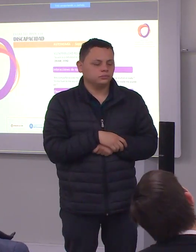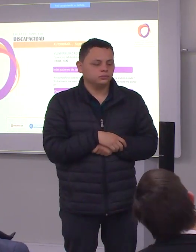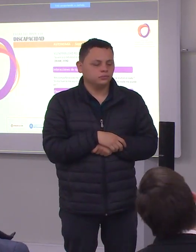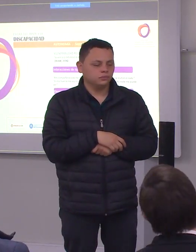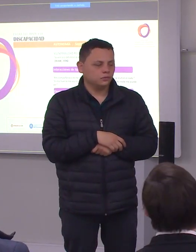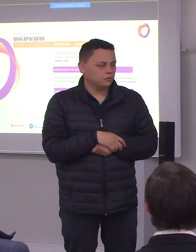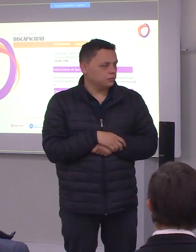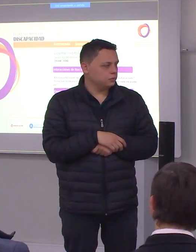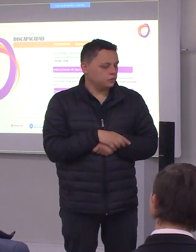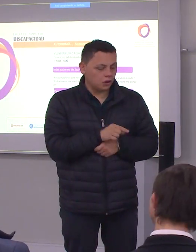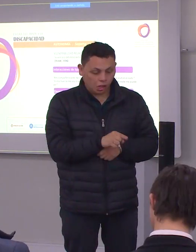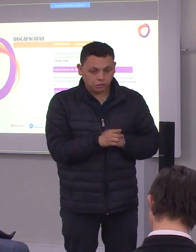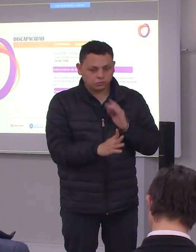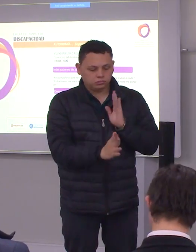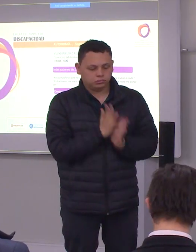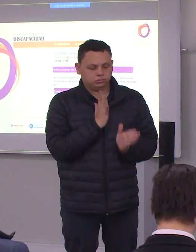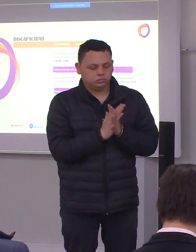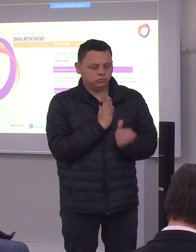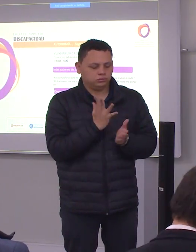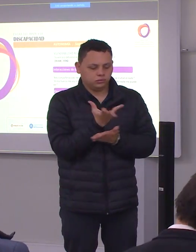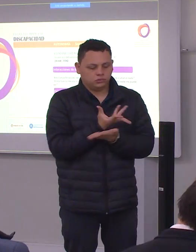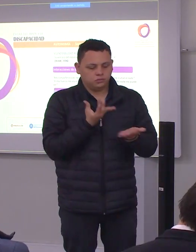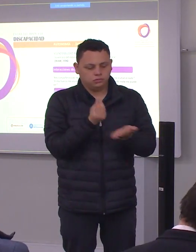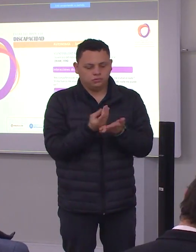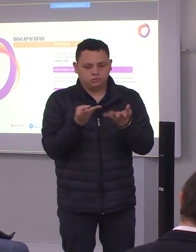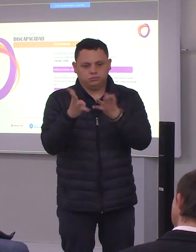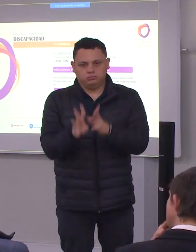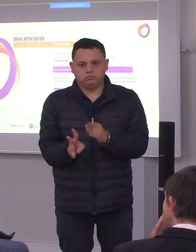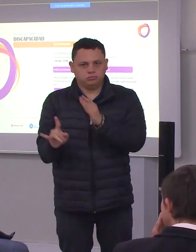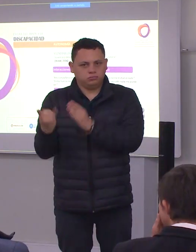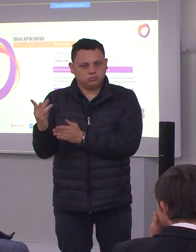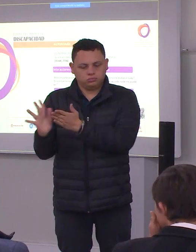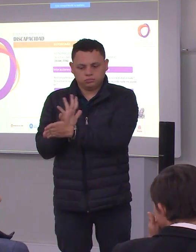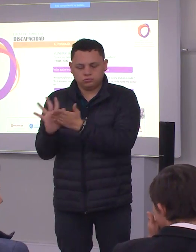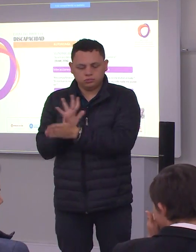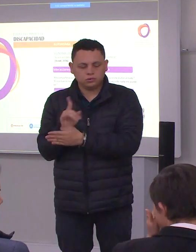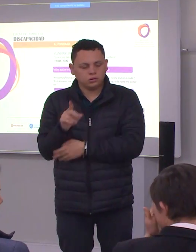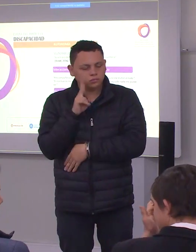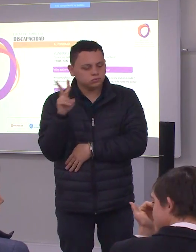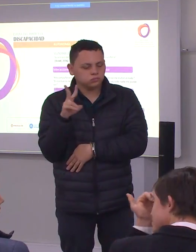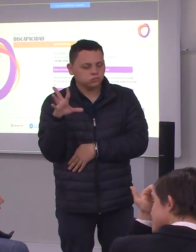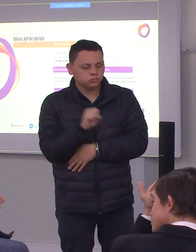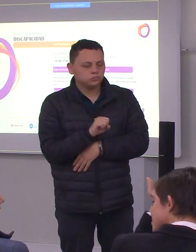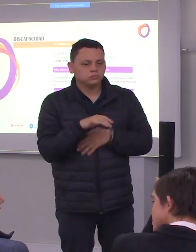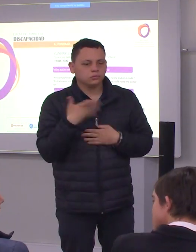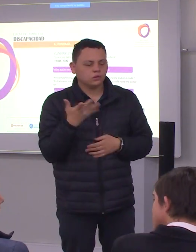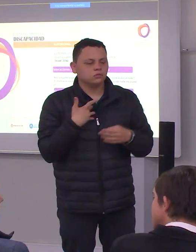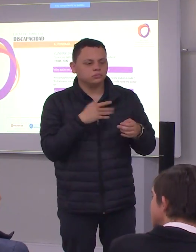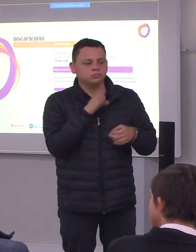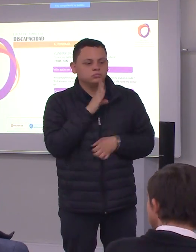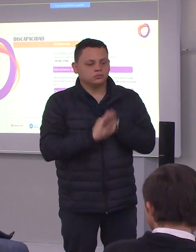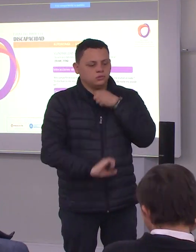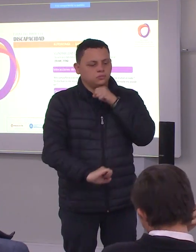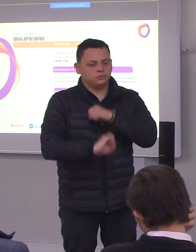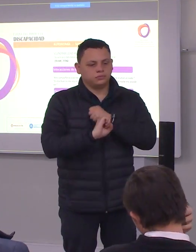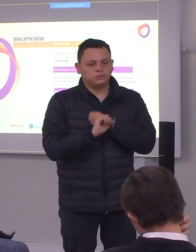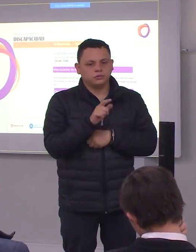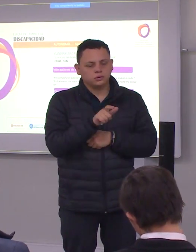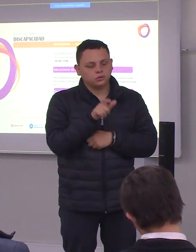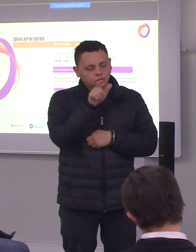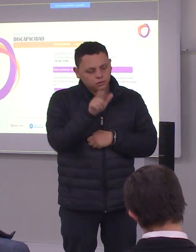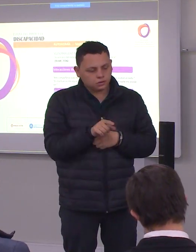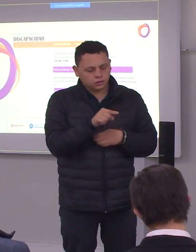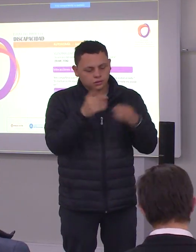refieren que hay según los estudiantes ellos perciben un mayor apoyo para la discapacidad